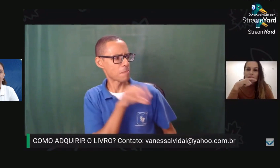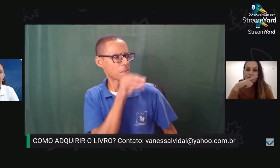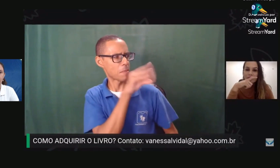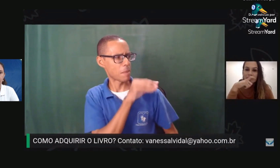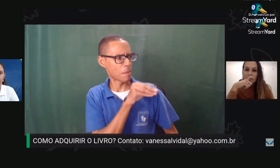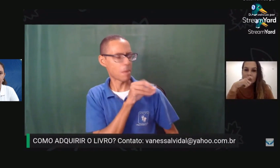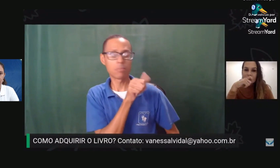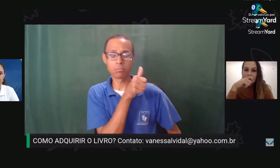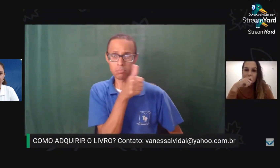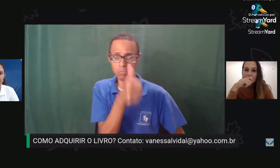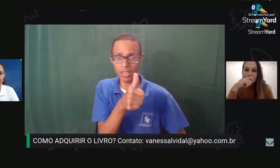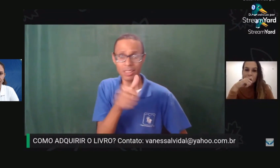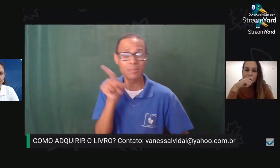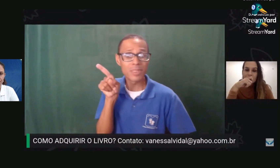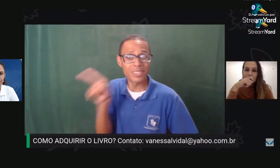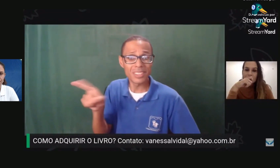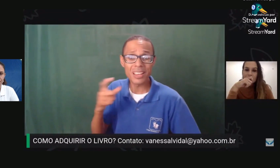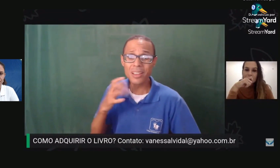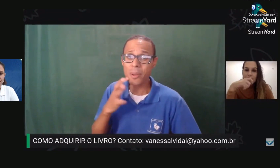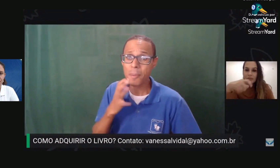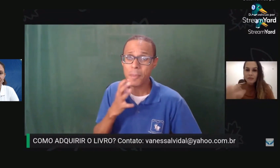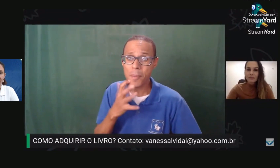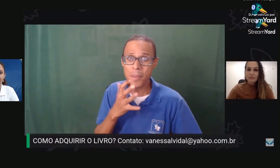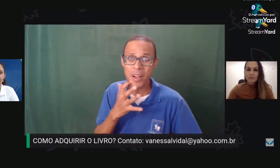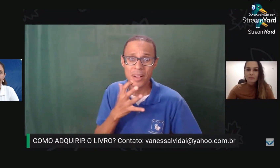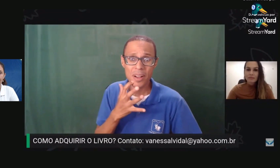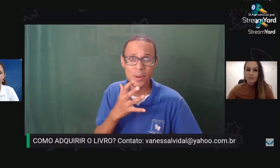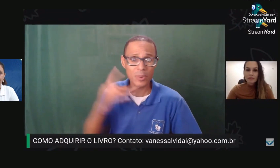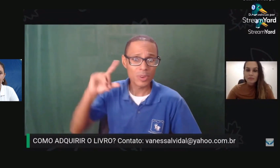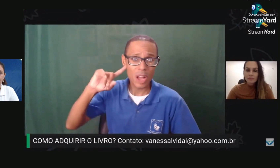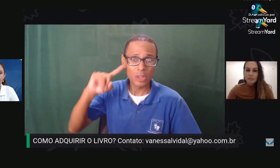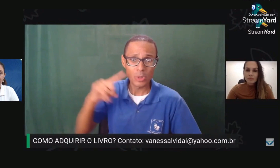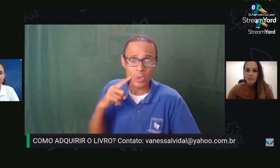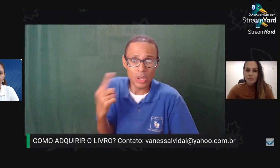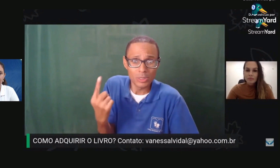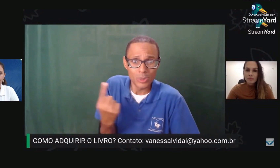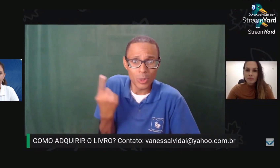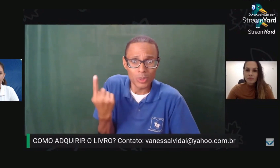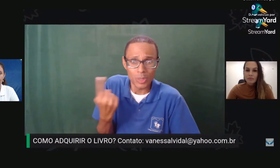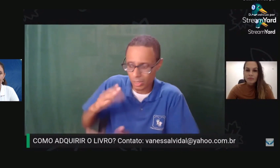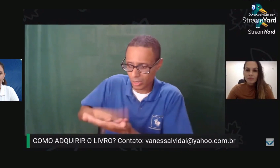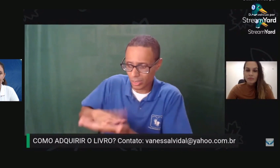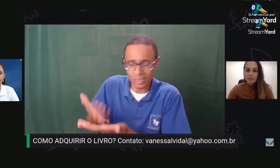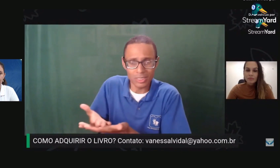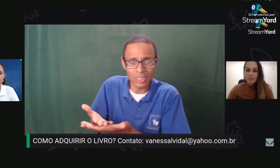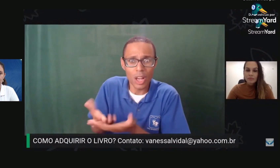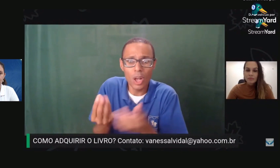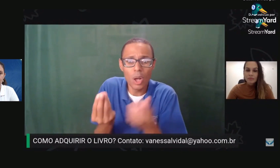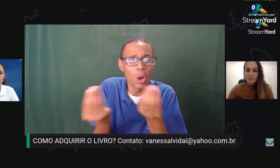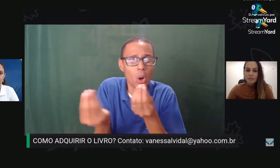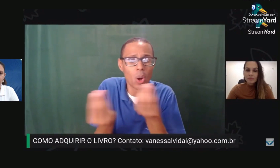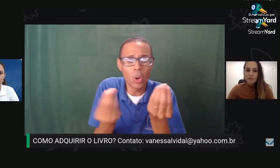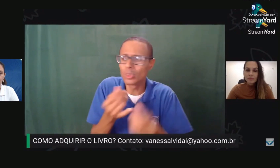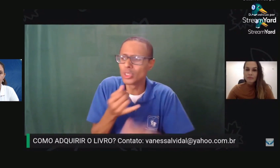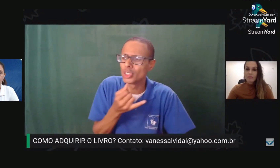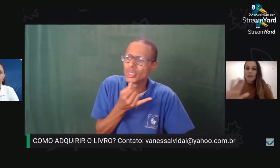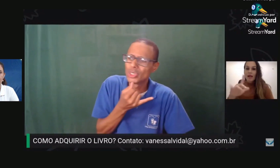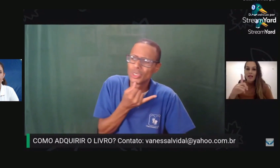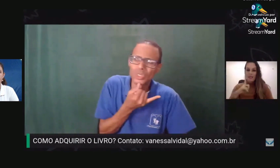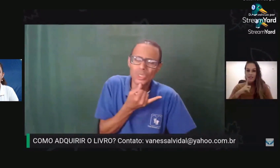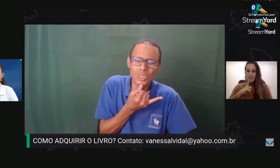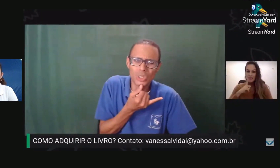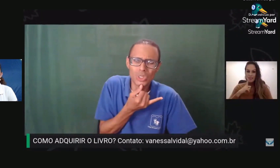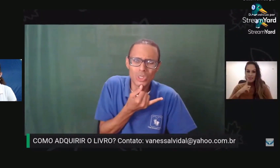intérprete que acompanhou vocês lá. E lá em Macau, então, não havia intérprete e o surdo, então